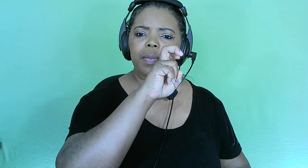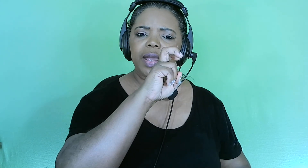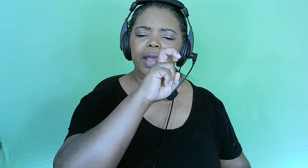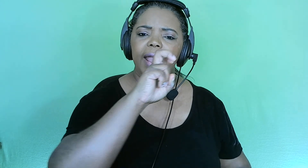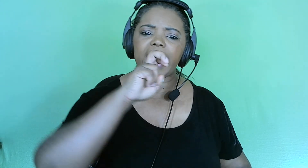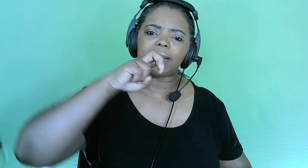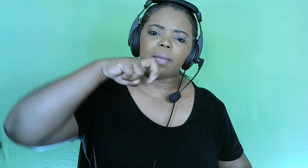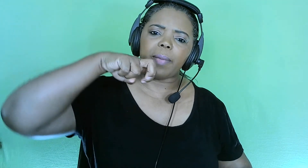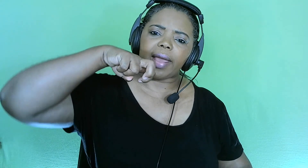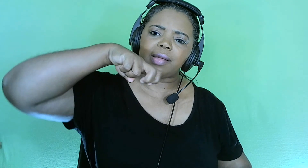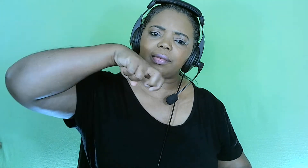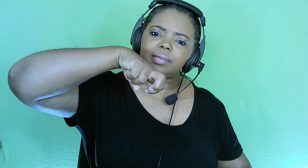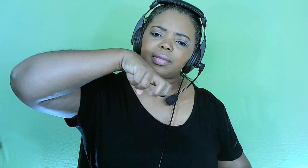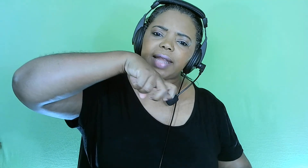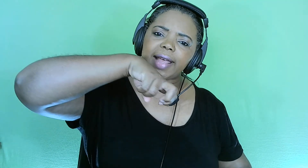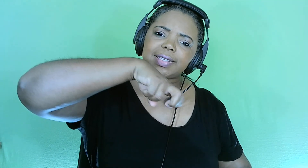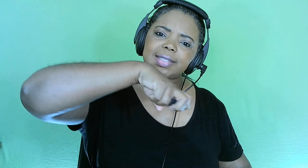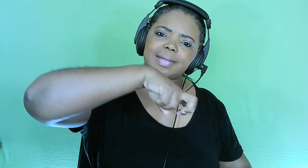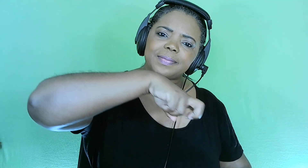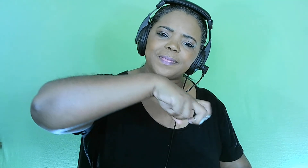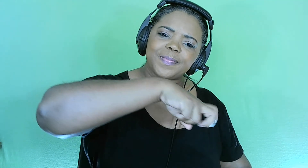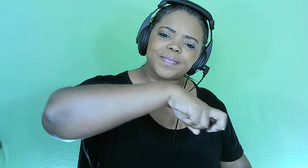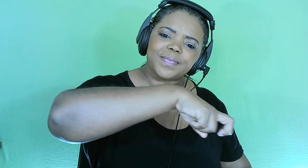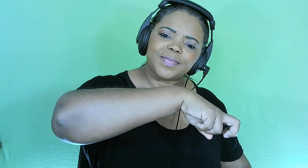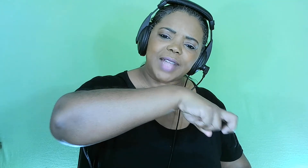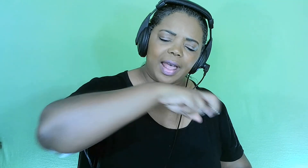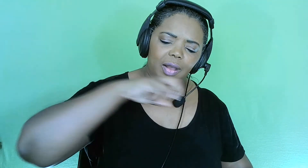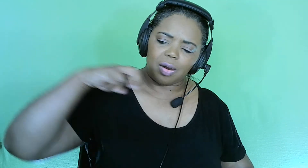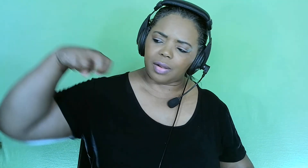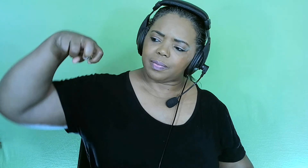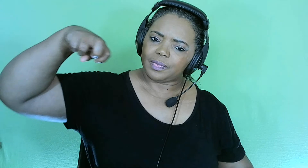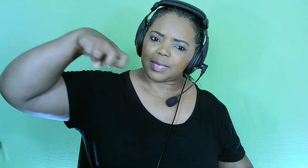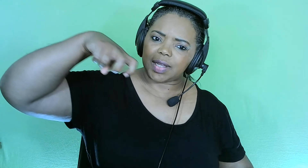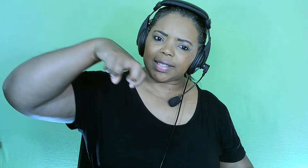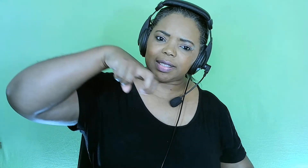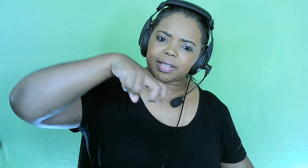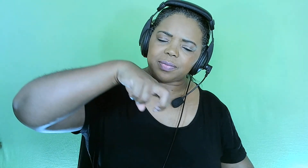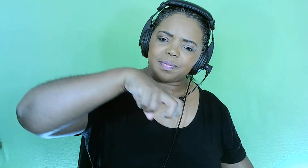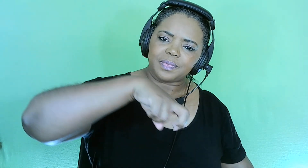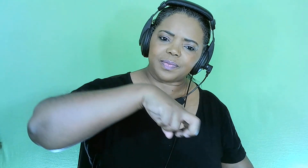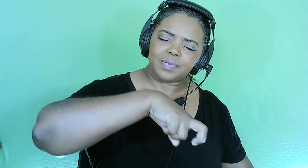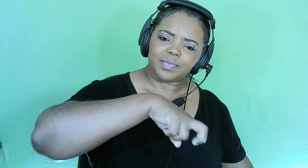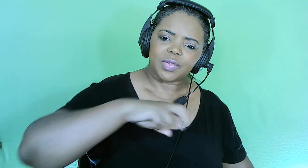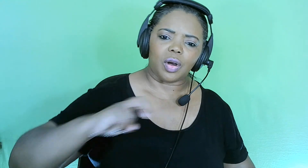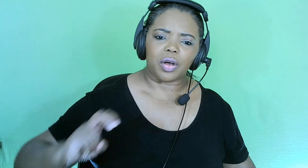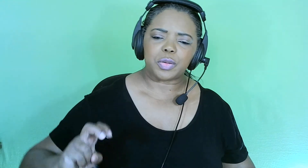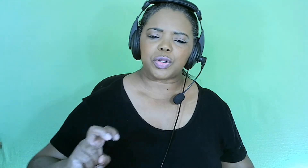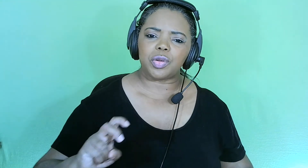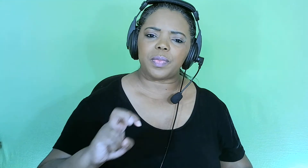sobe, ela também desce, tá? Ó, descer. Ó,